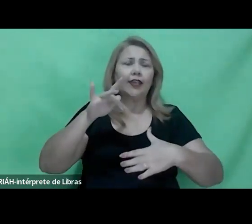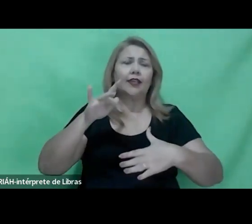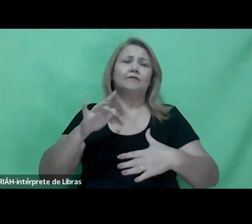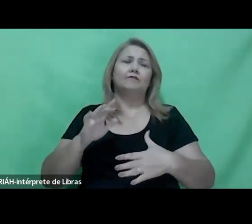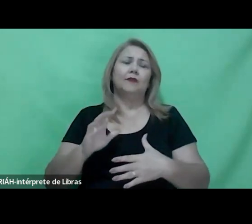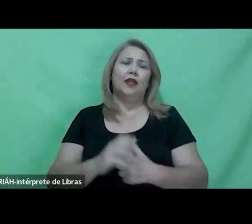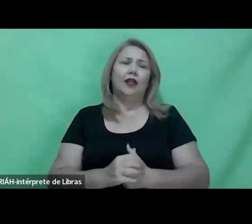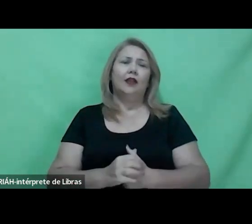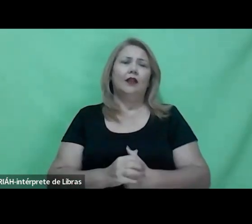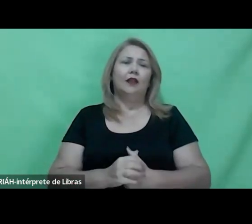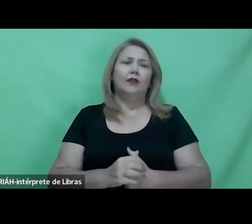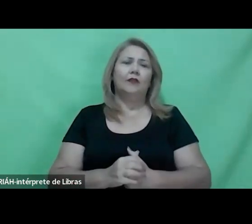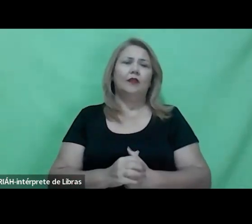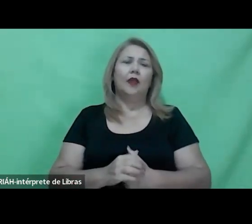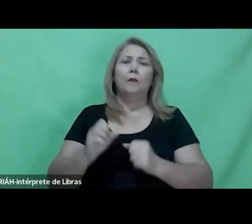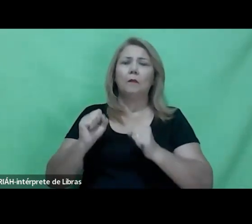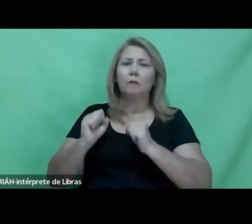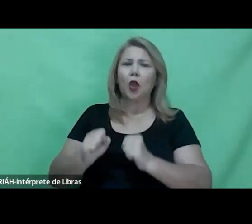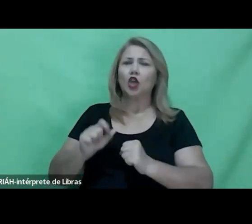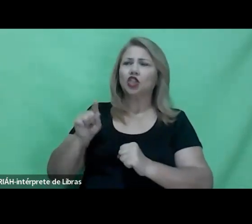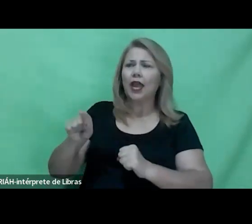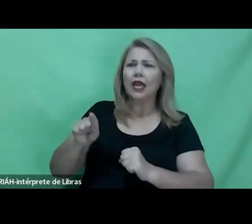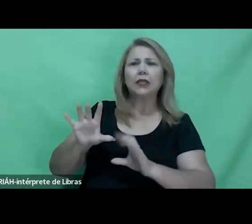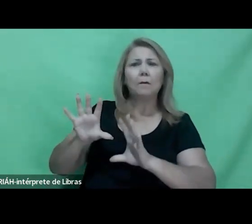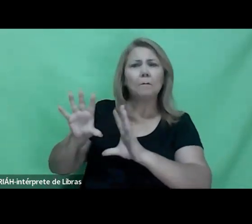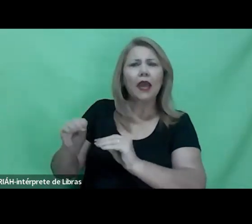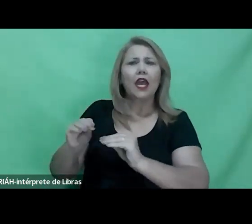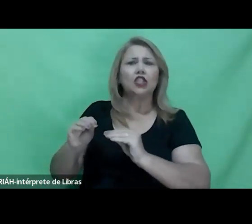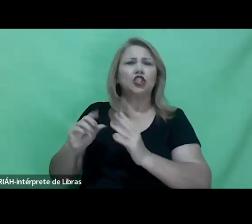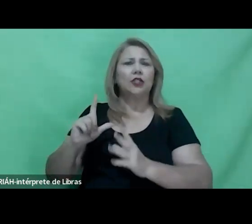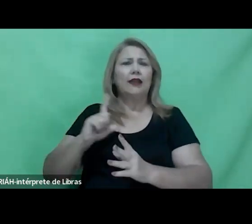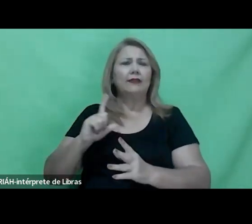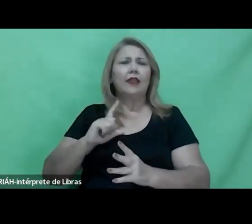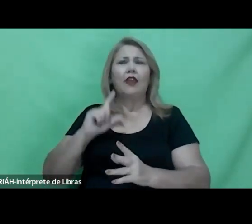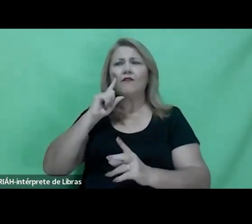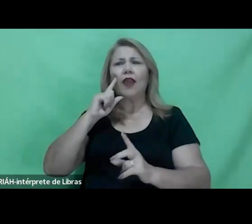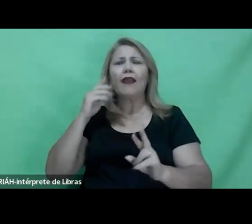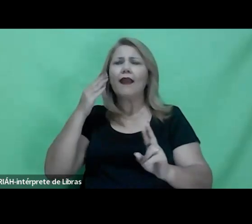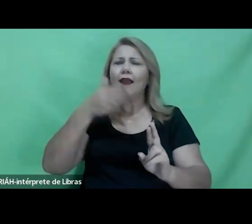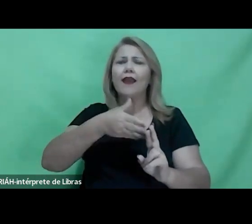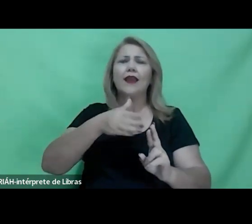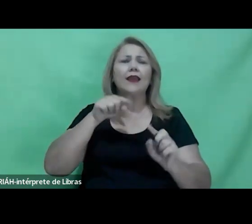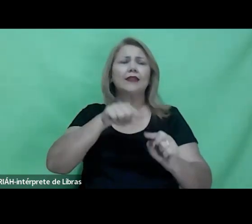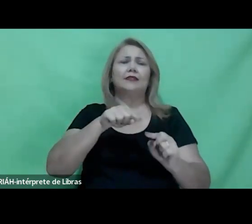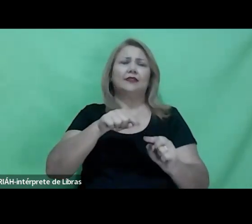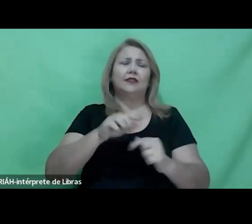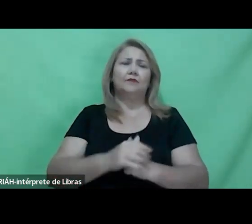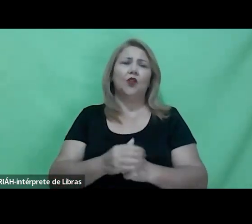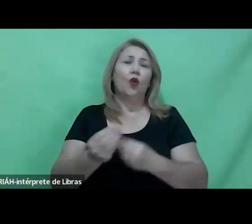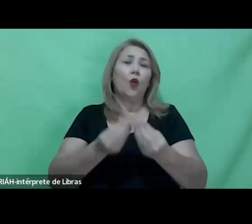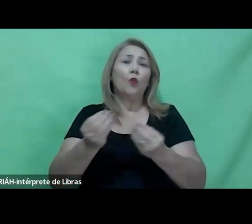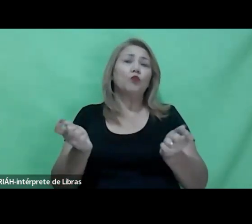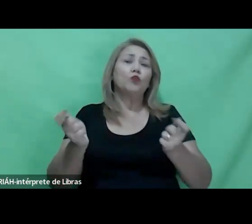Germán Mira esta es la torre tócala tócala siéntela Mira cómo es porque no no había posibilidad